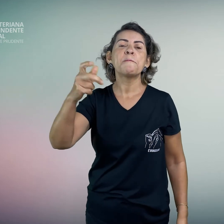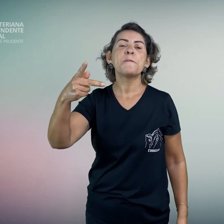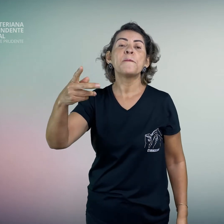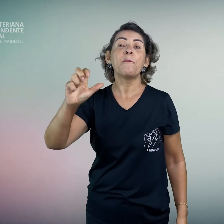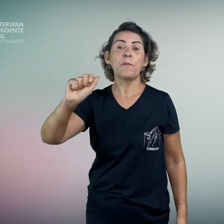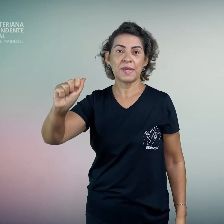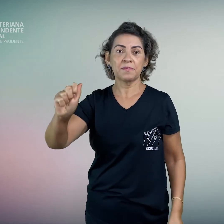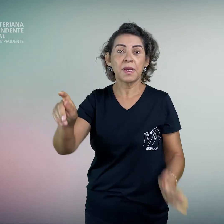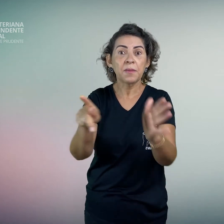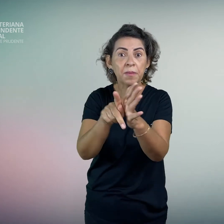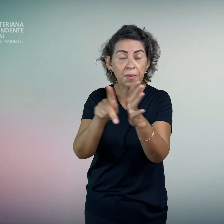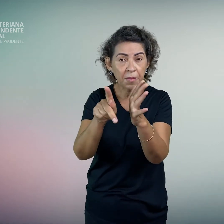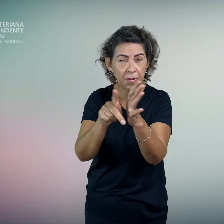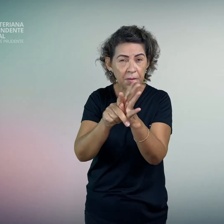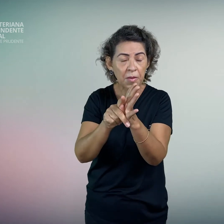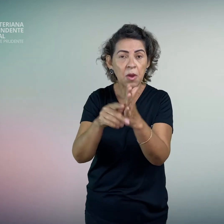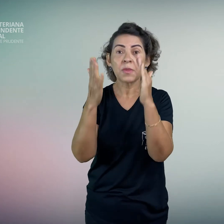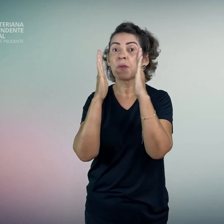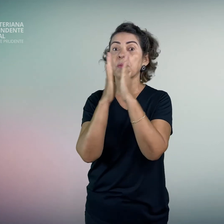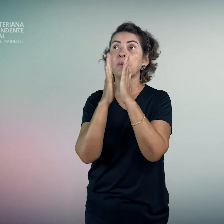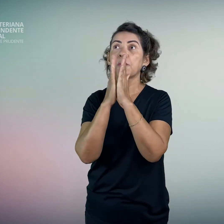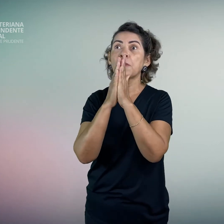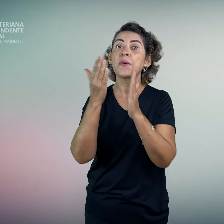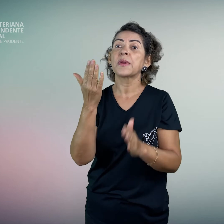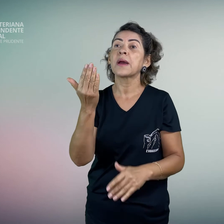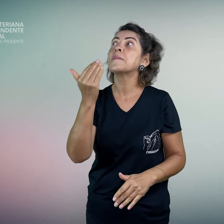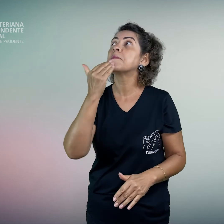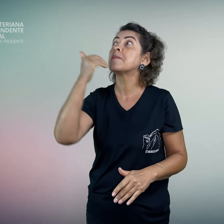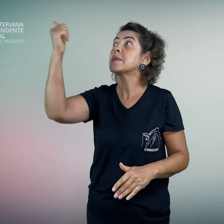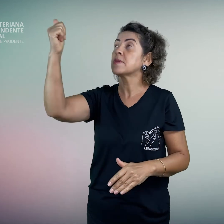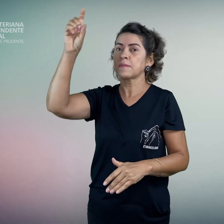Deus, pois na época ainda não havia templo.